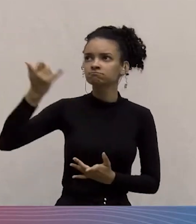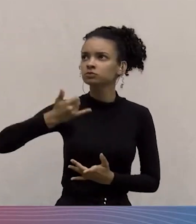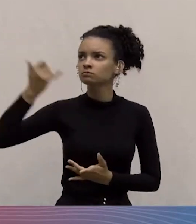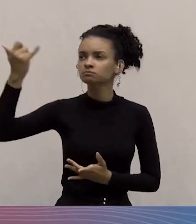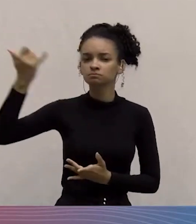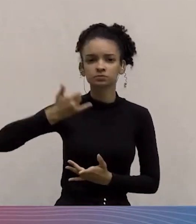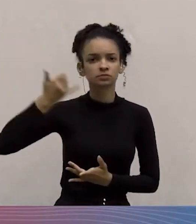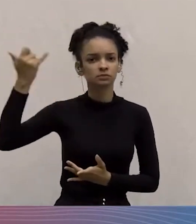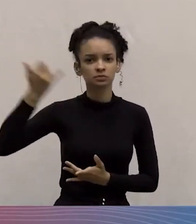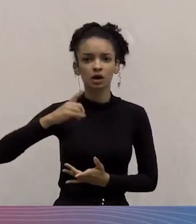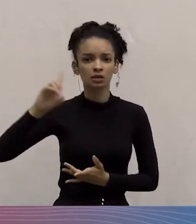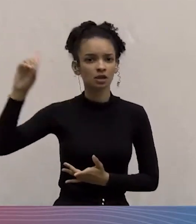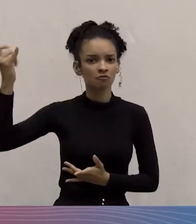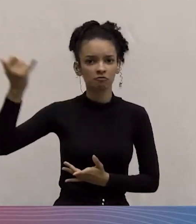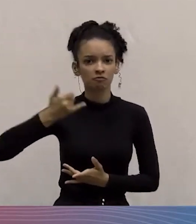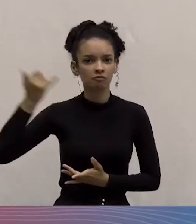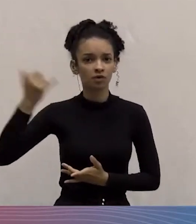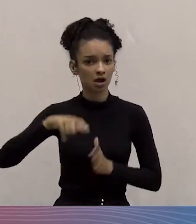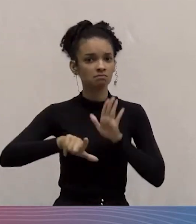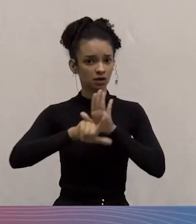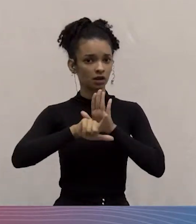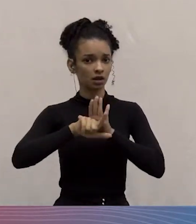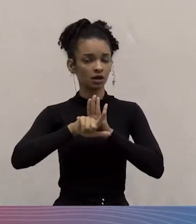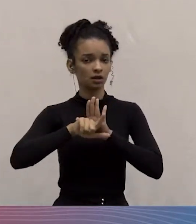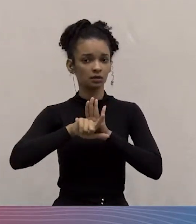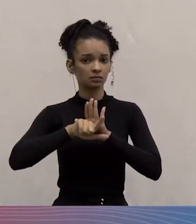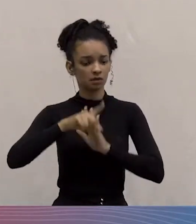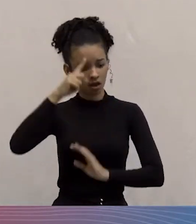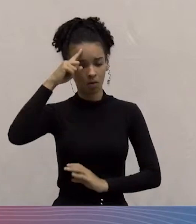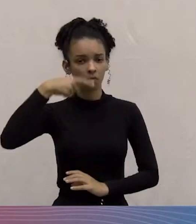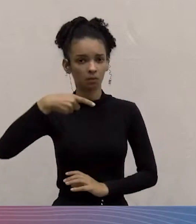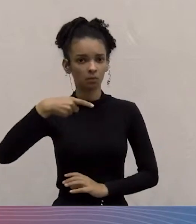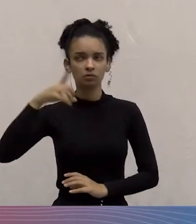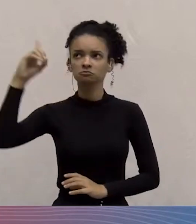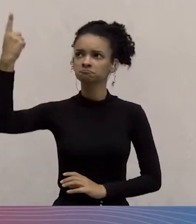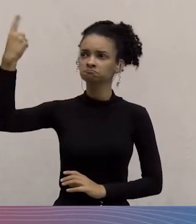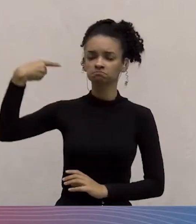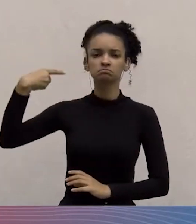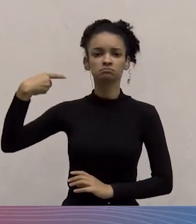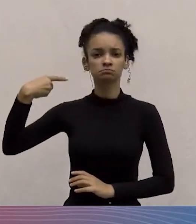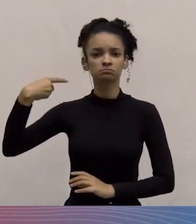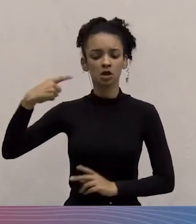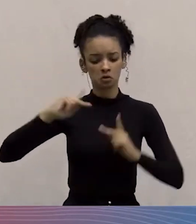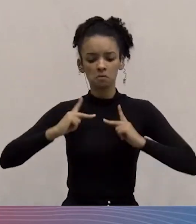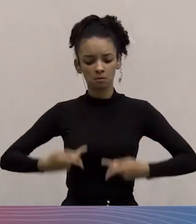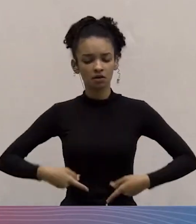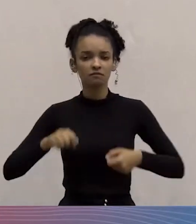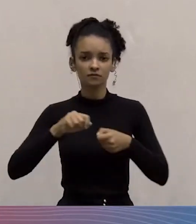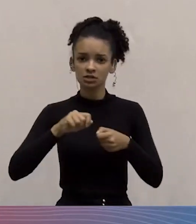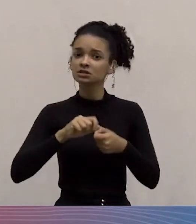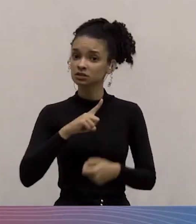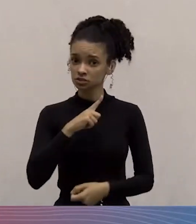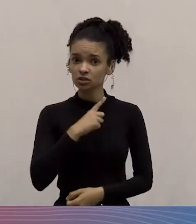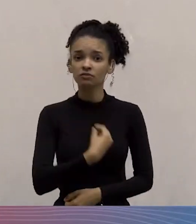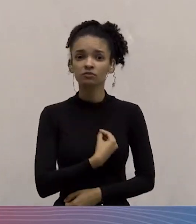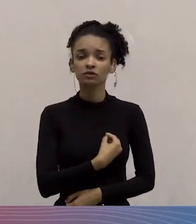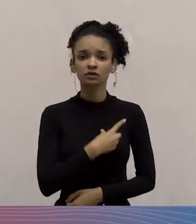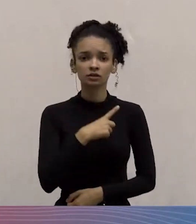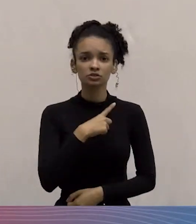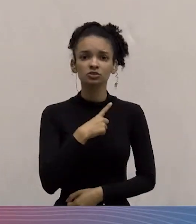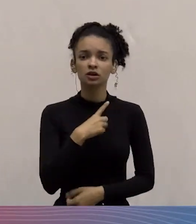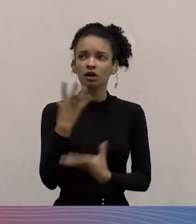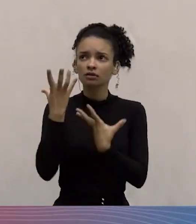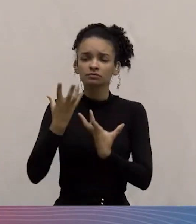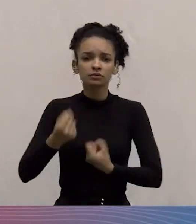Deus falava era lei, era ordem, e o homem executava, e tinha vida, recebia vida,